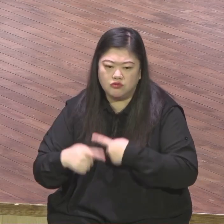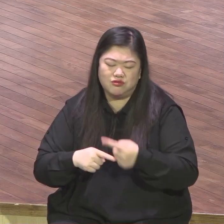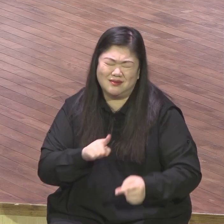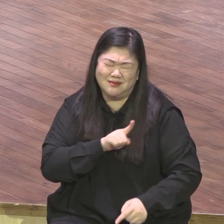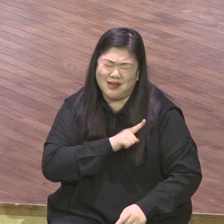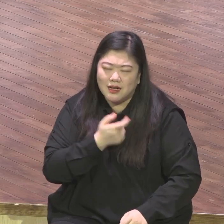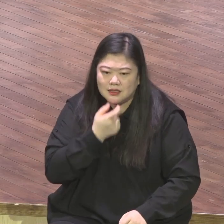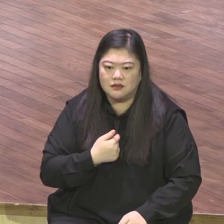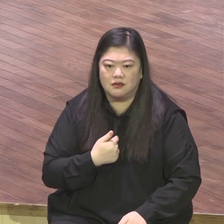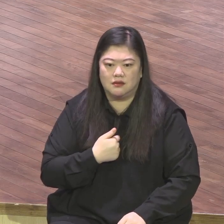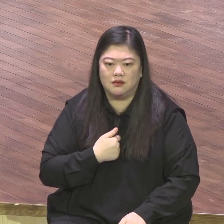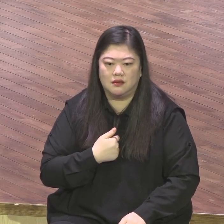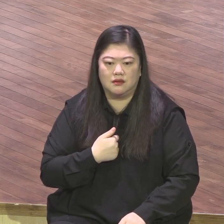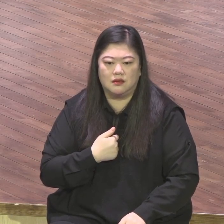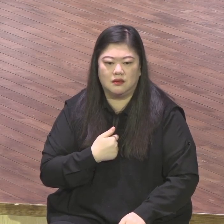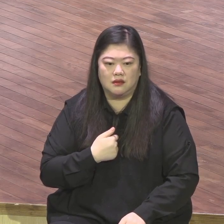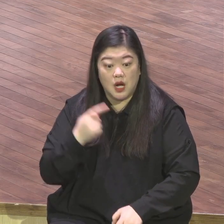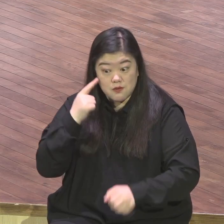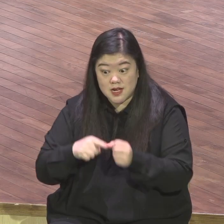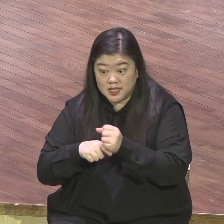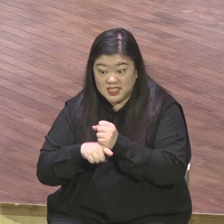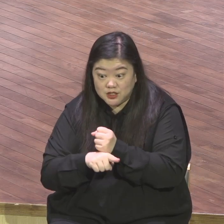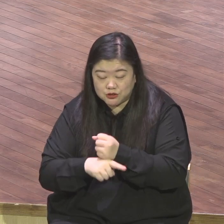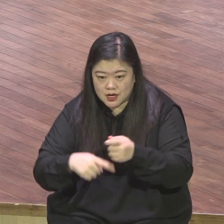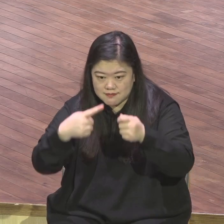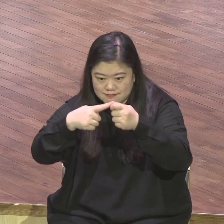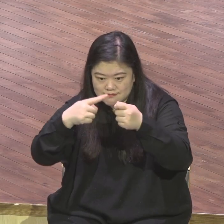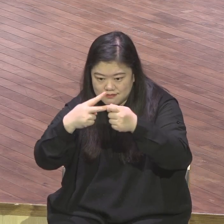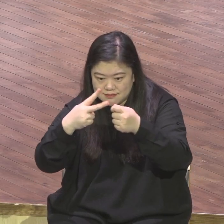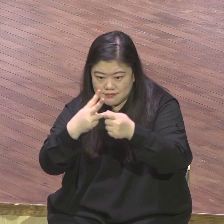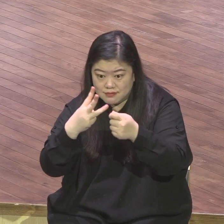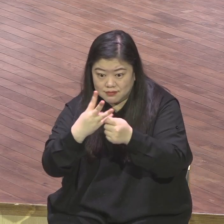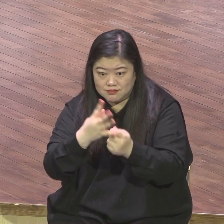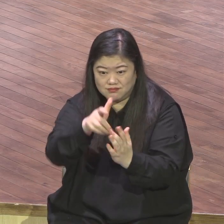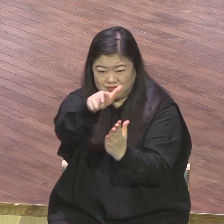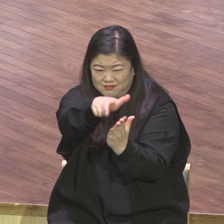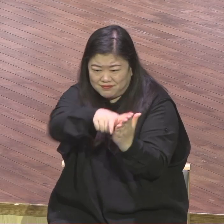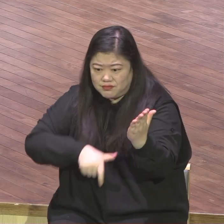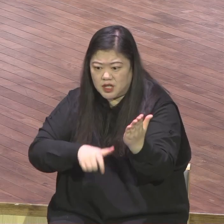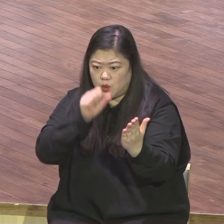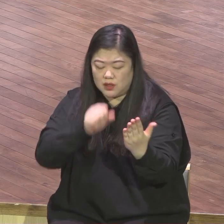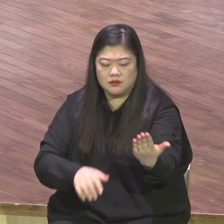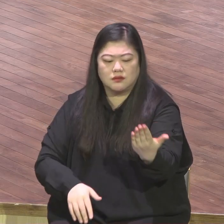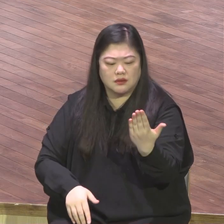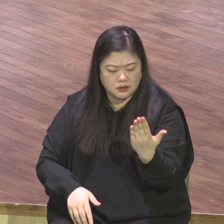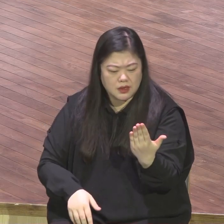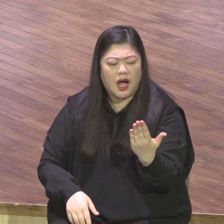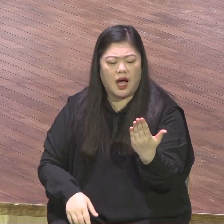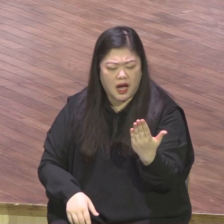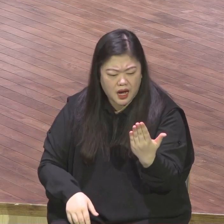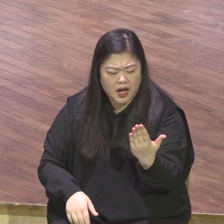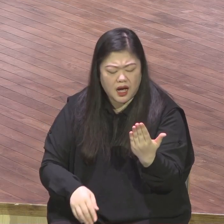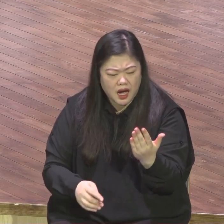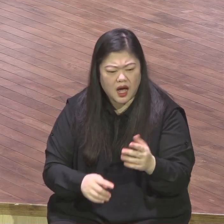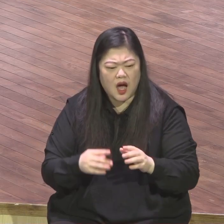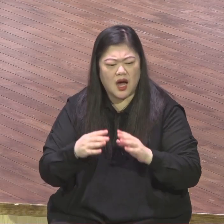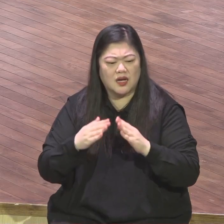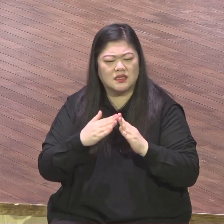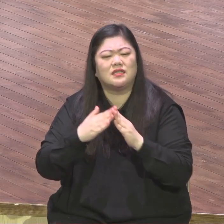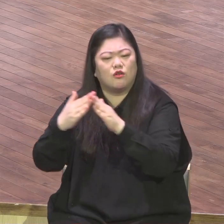맡은 분들이 이렇게 구체적이고 세밀하게 역동적으로 한 사람 한 사람 다 이렇게 움직이는